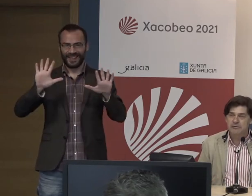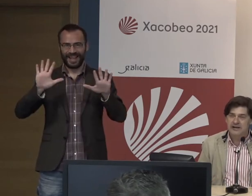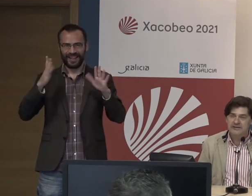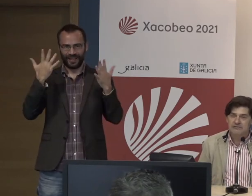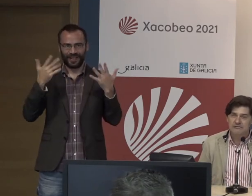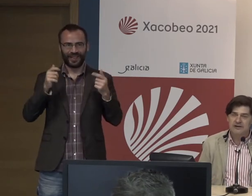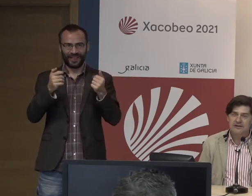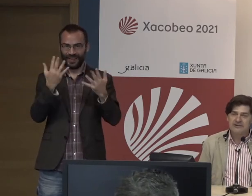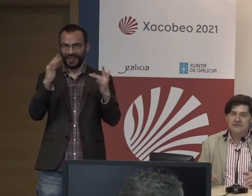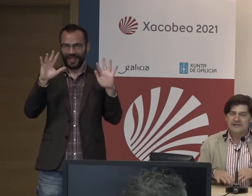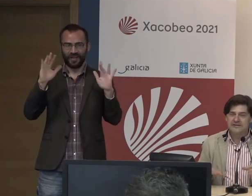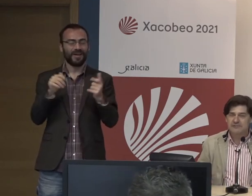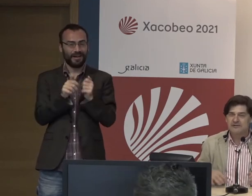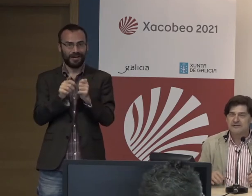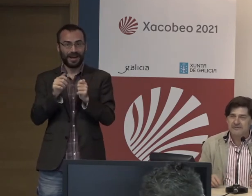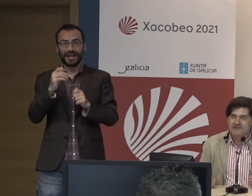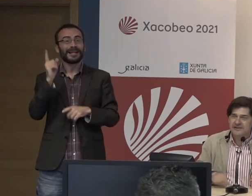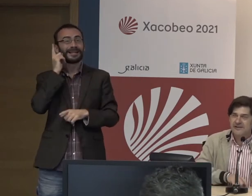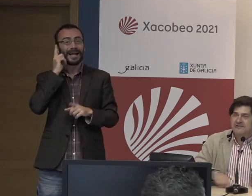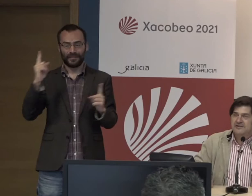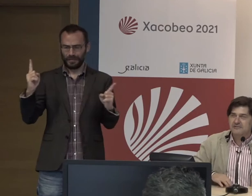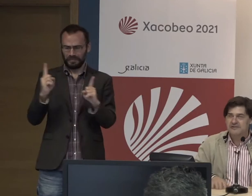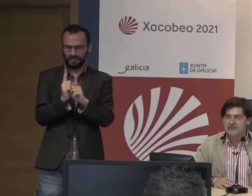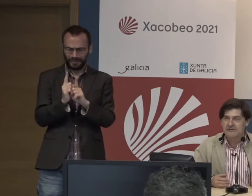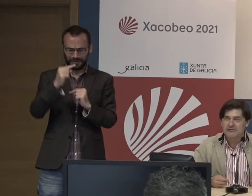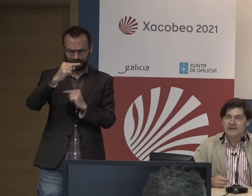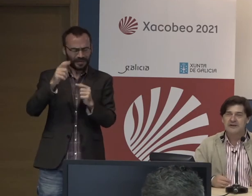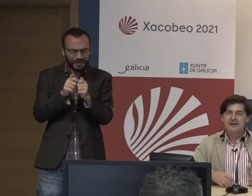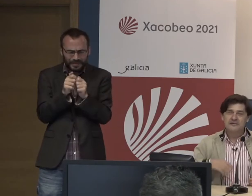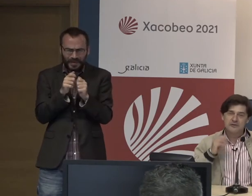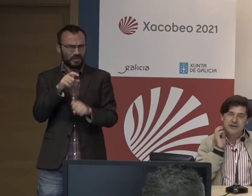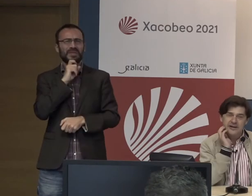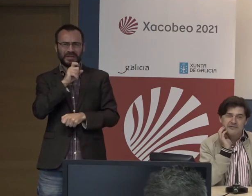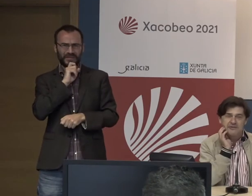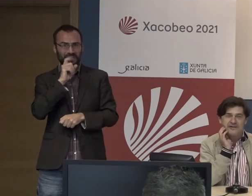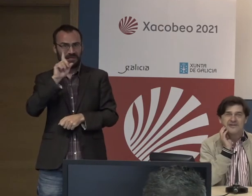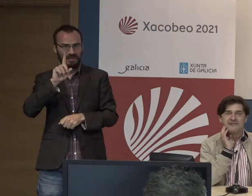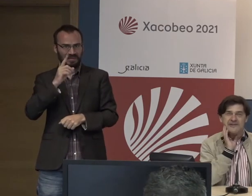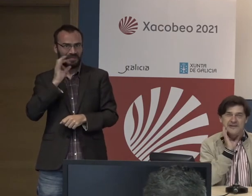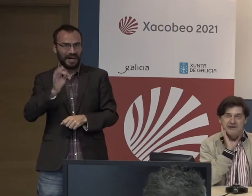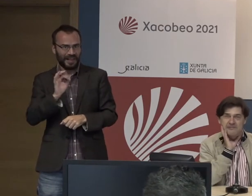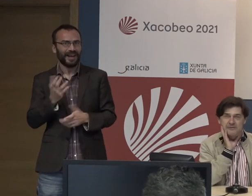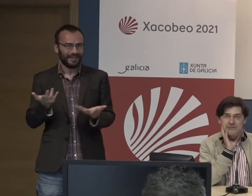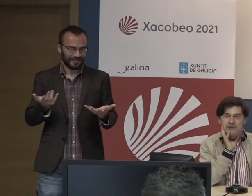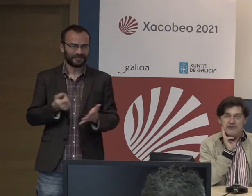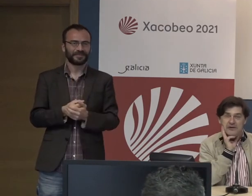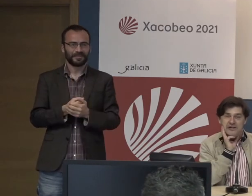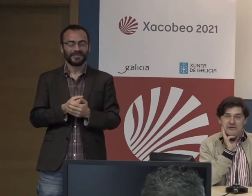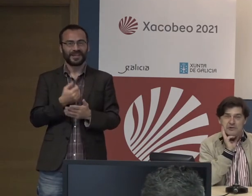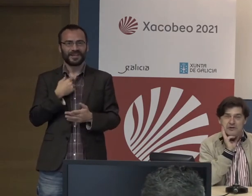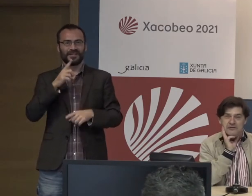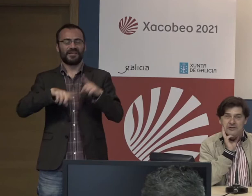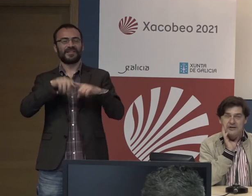3 pulgadas. Con lo cual, no tiene sentido, porque no cabemos 10 dedos y tenemos una empresa económica. Nos obligan a ver, a veces en las conferencias de trabajo, me pongo de